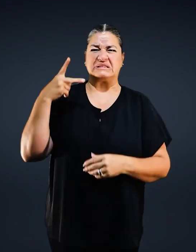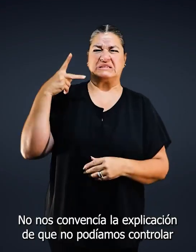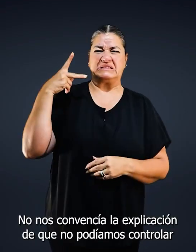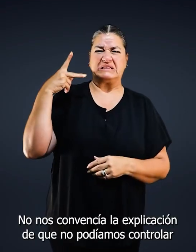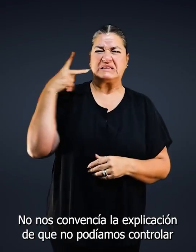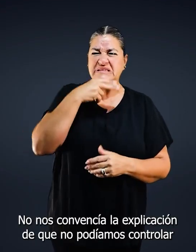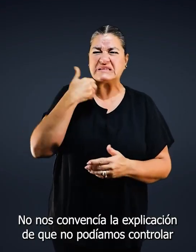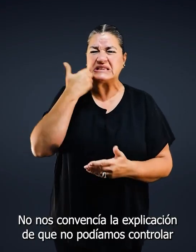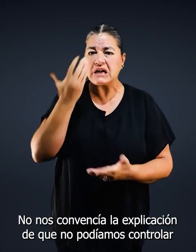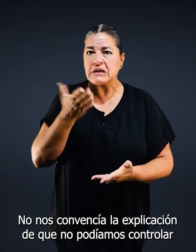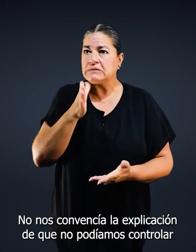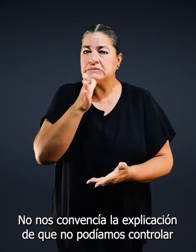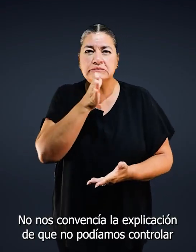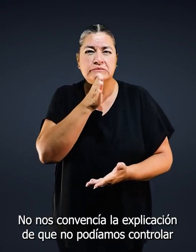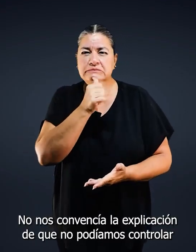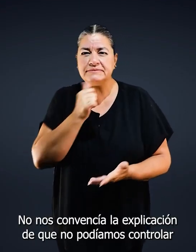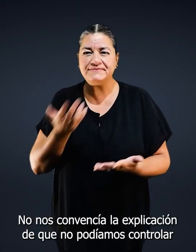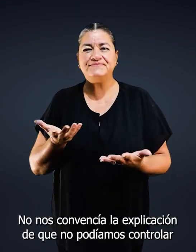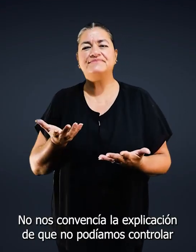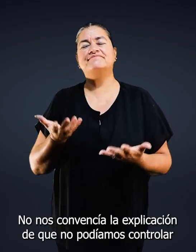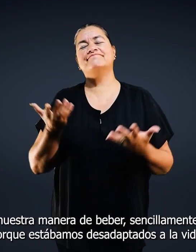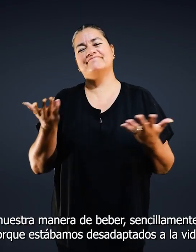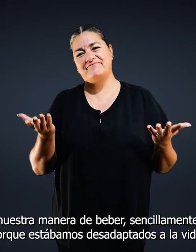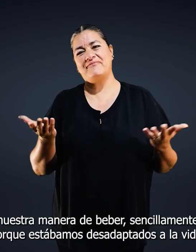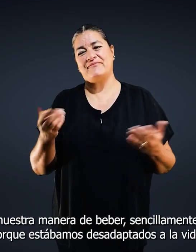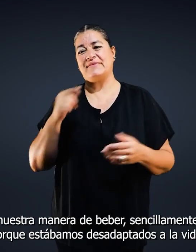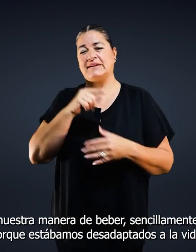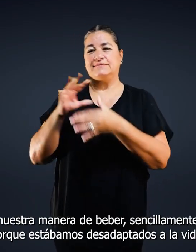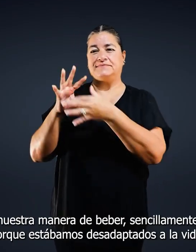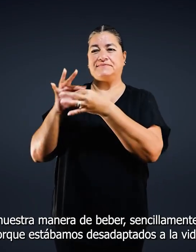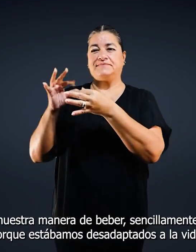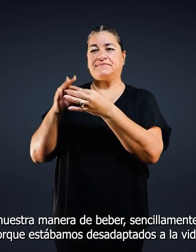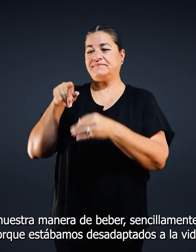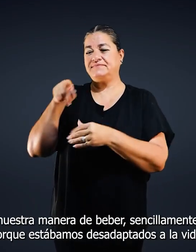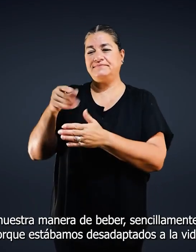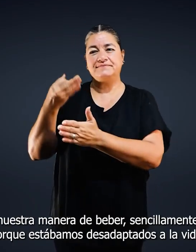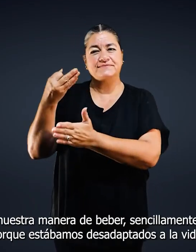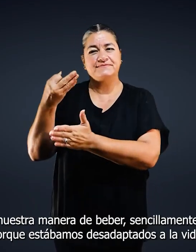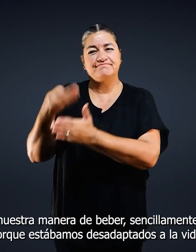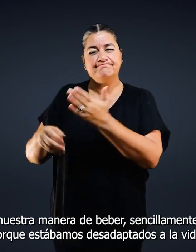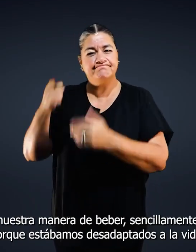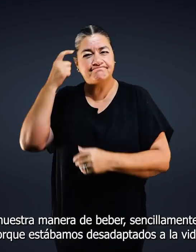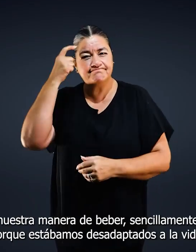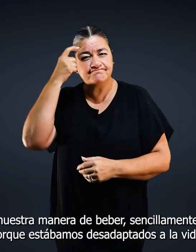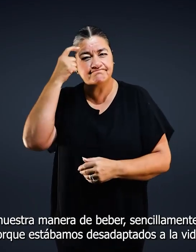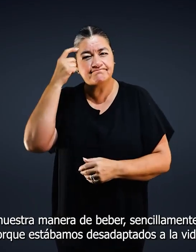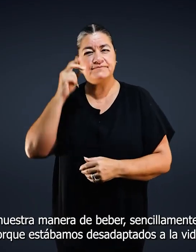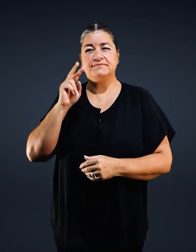No nos convencía la explicación de que no podíamos controlar nuestra manera de beber sencillamente porque estábamos desadaptados a la vida.